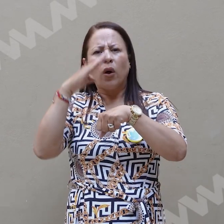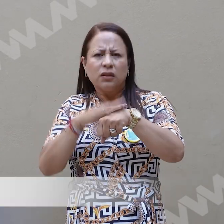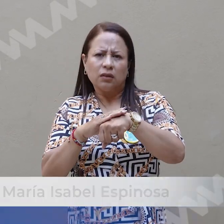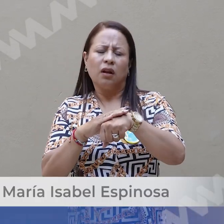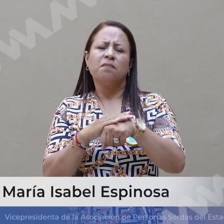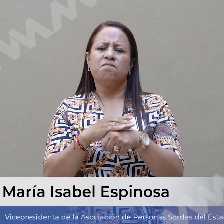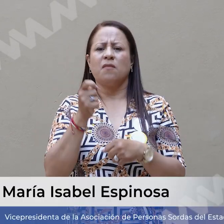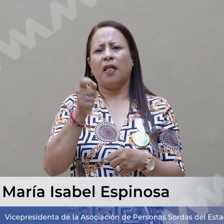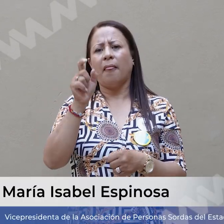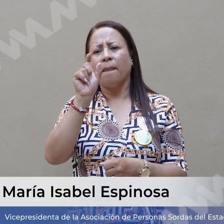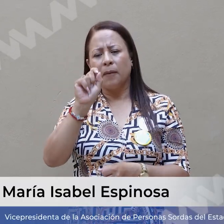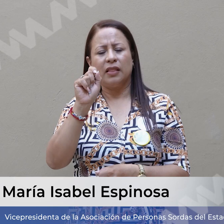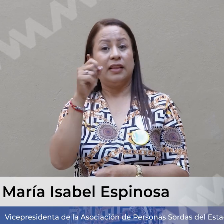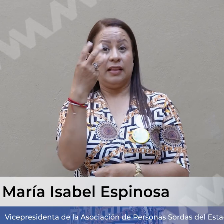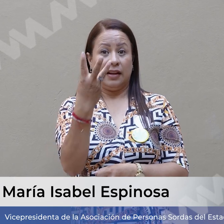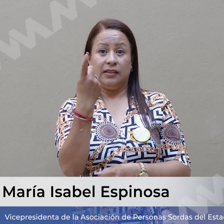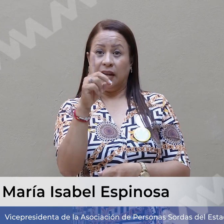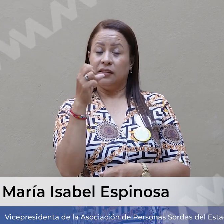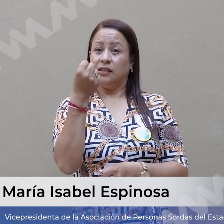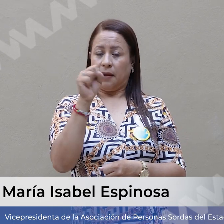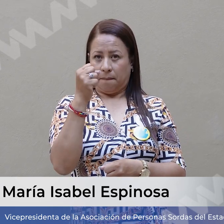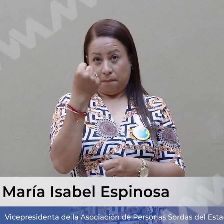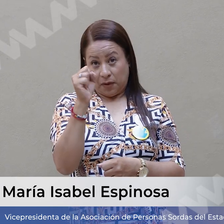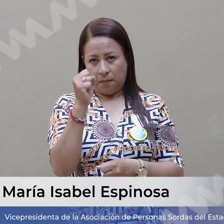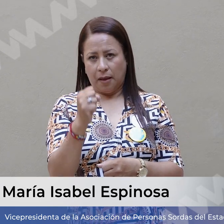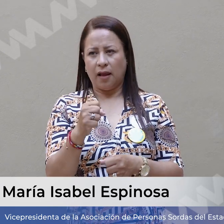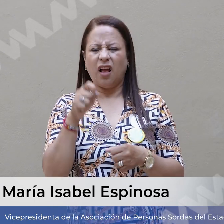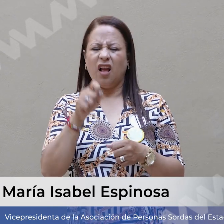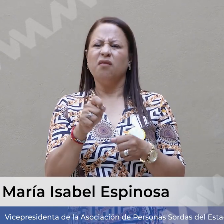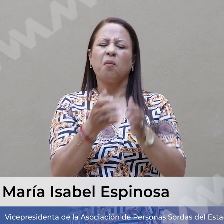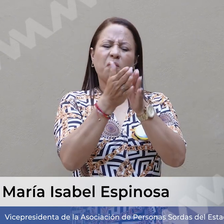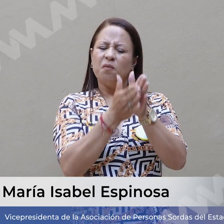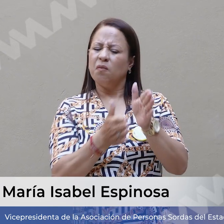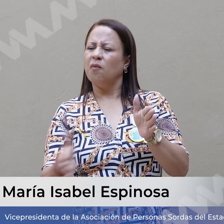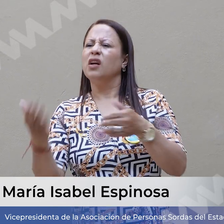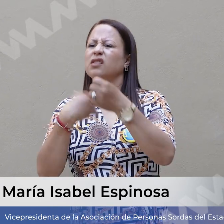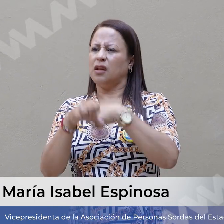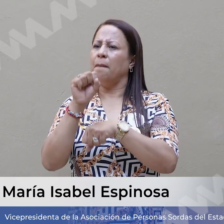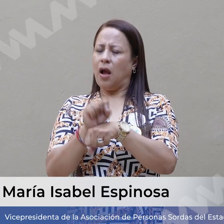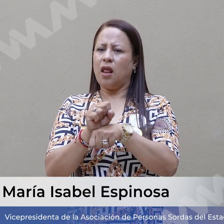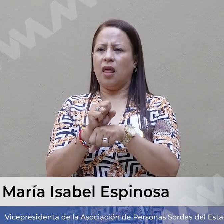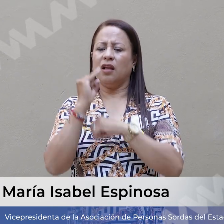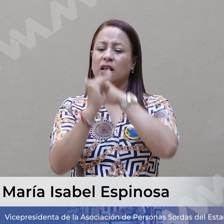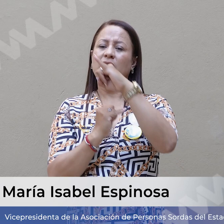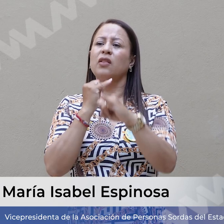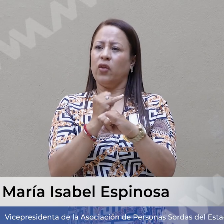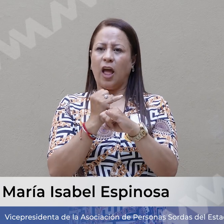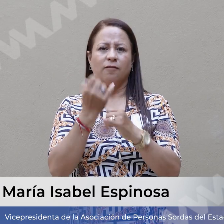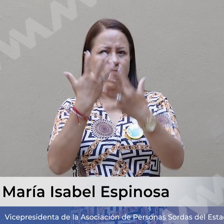conmemoración y más que nada el Día Internacional de las Lenguas de Señas, que se celebra el 23 de septiembre. Tenemos una semana de